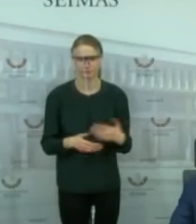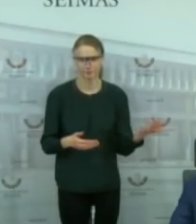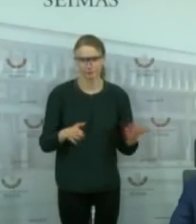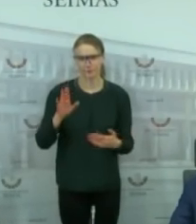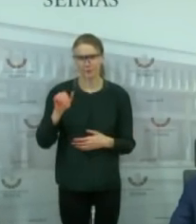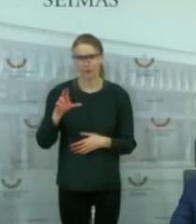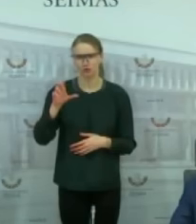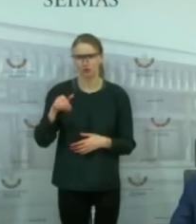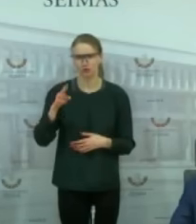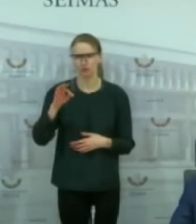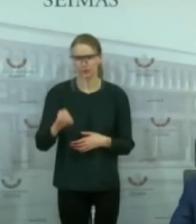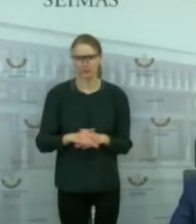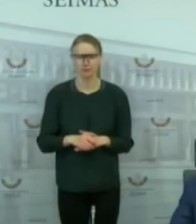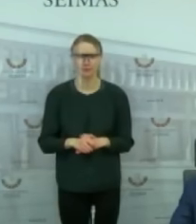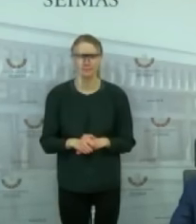Giedrė Balčiūtė, LRytas LT.